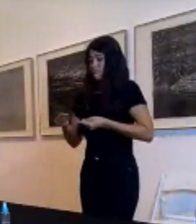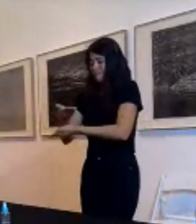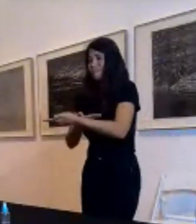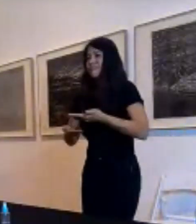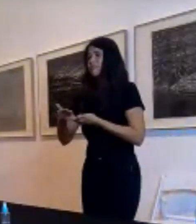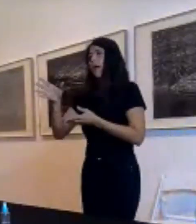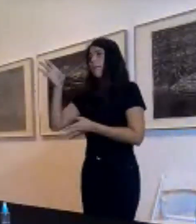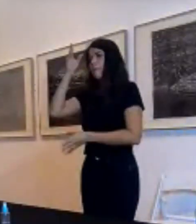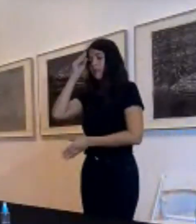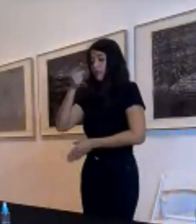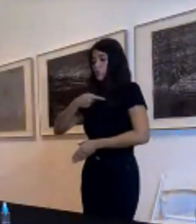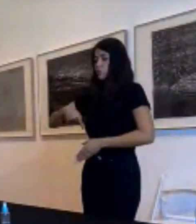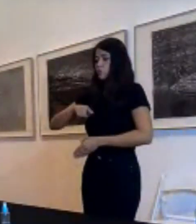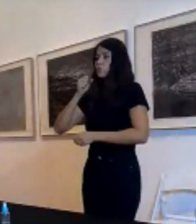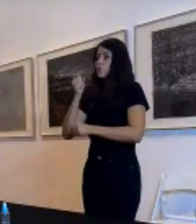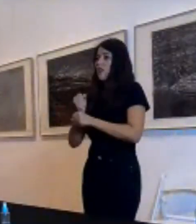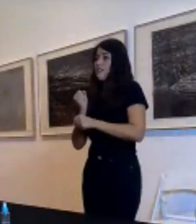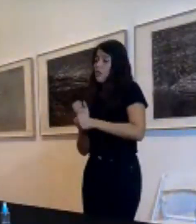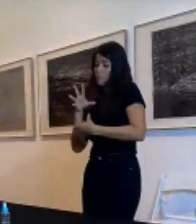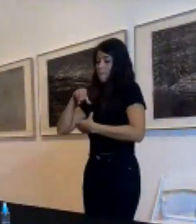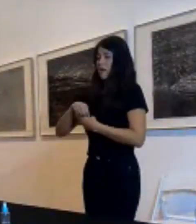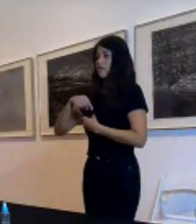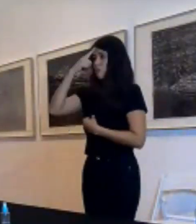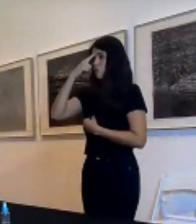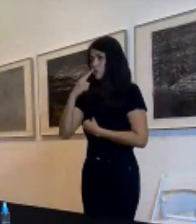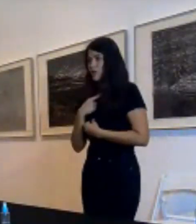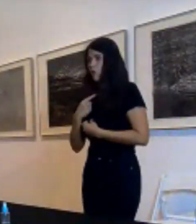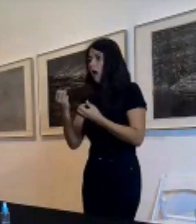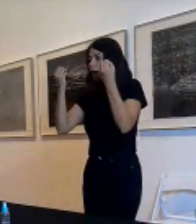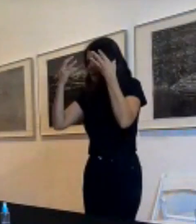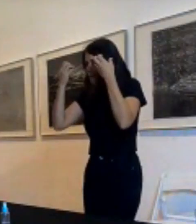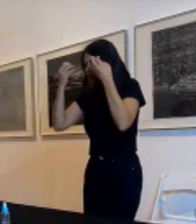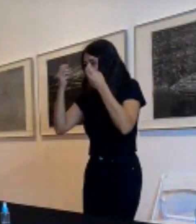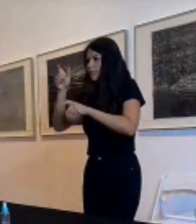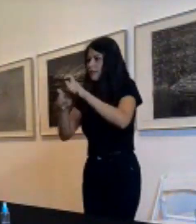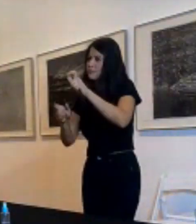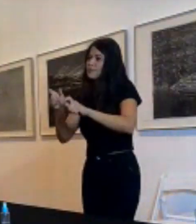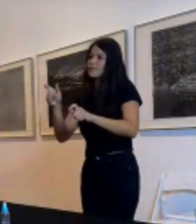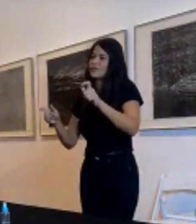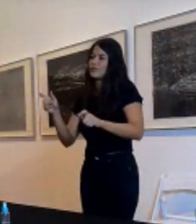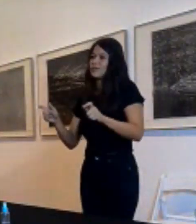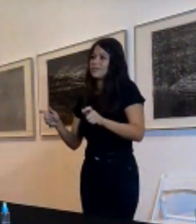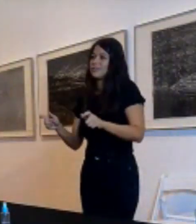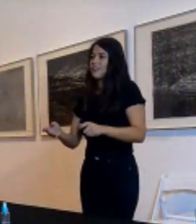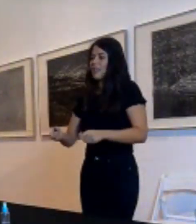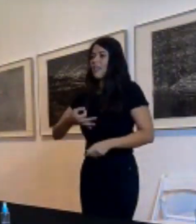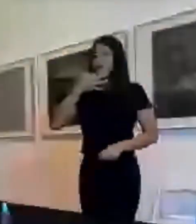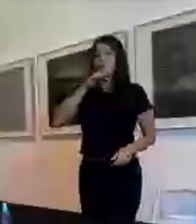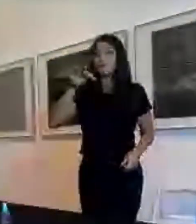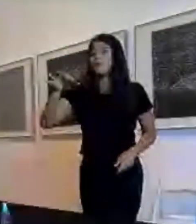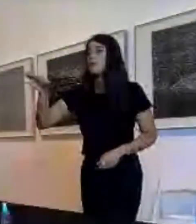como trabajadores de trabajadoras de los museos, aprendemos con las personas y podemos llegar incluso a predicar con el